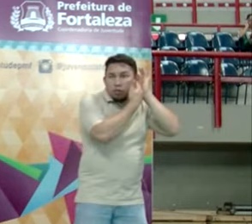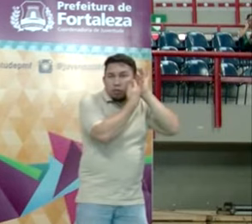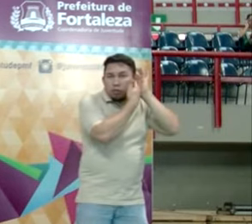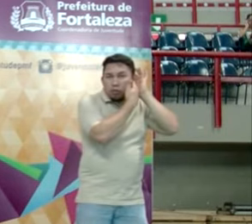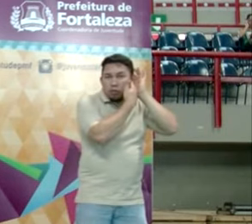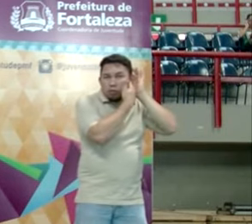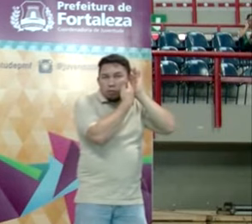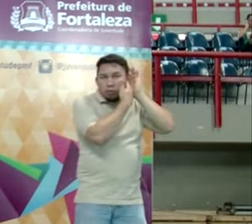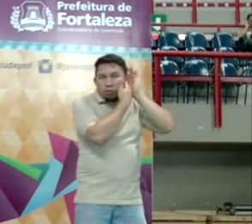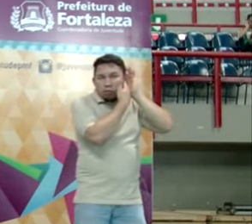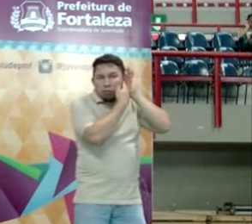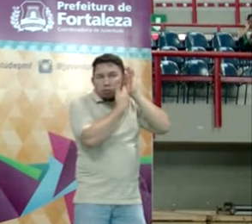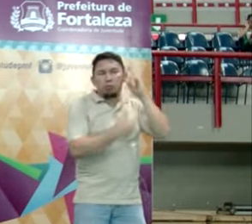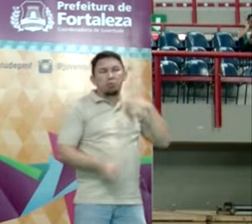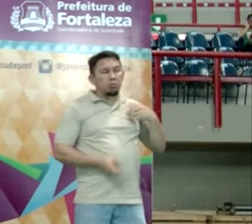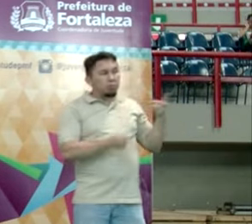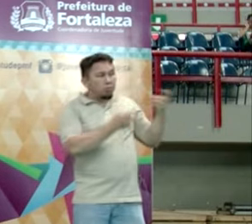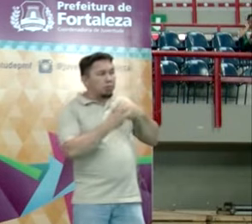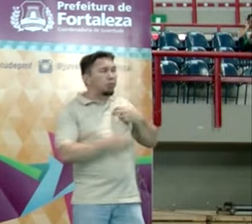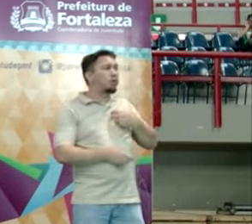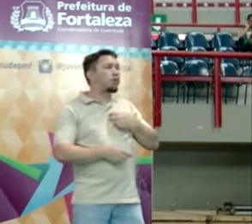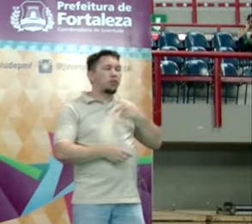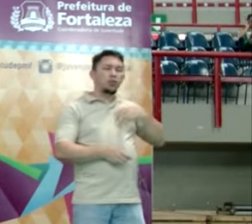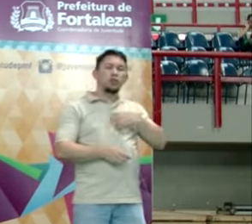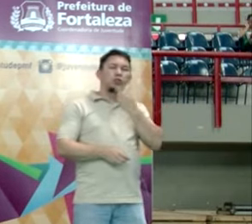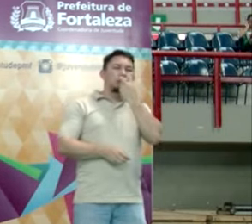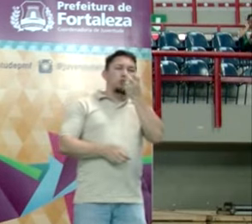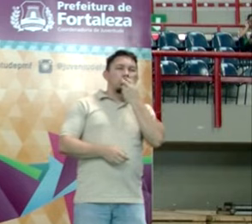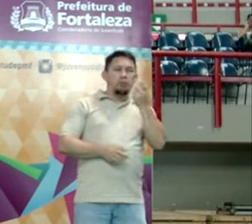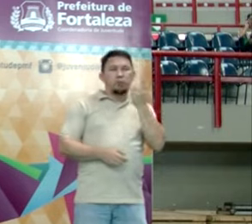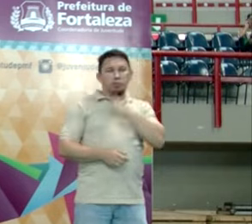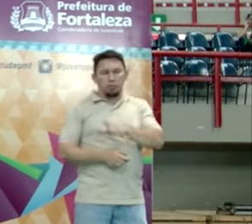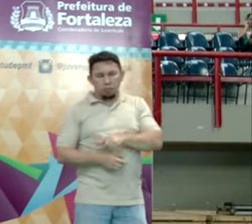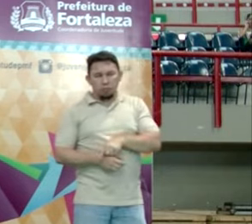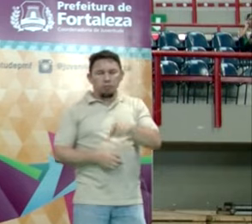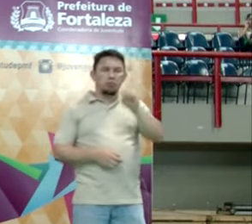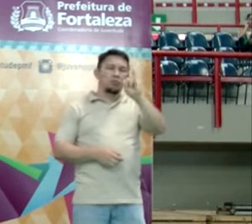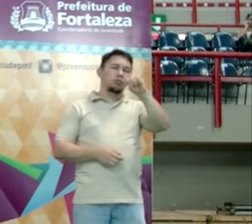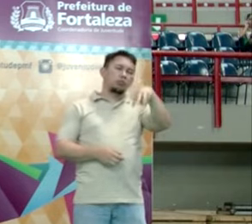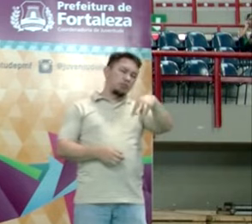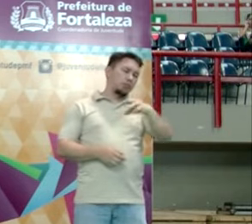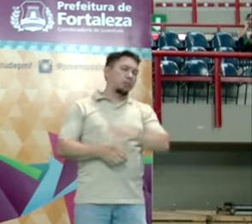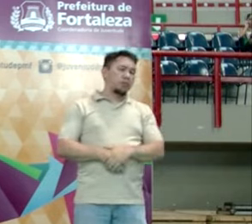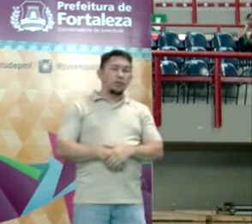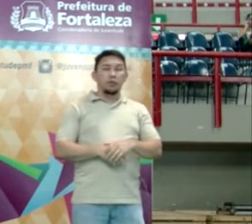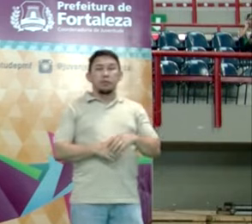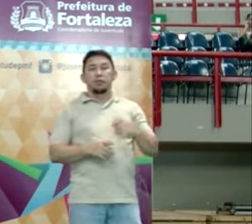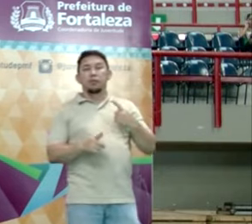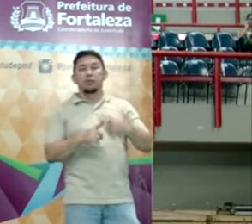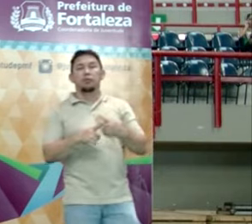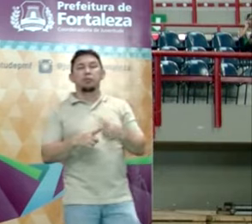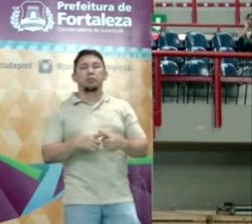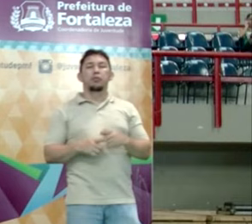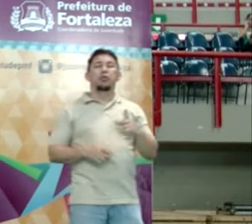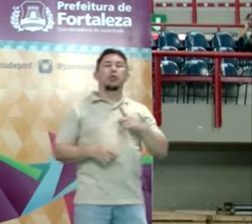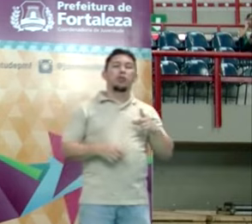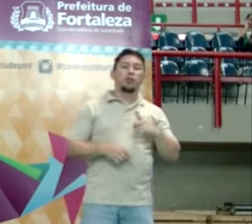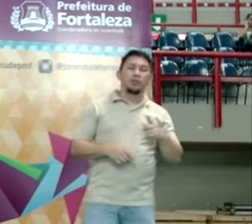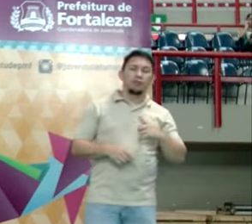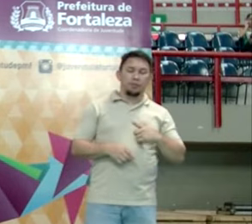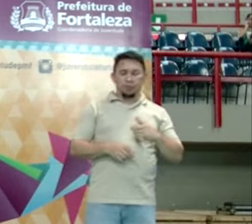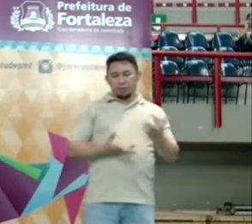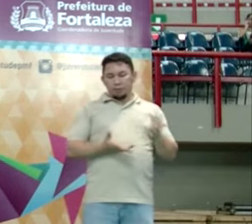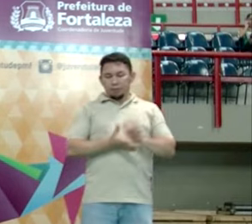ou não conseguindo ouvir o som emitido pelo cachorro também? Sim, por refração. Por